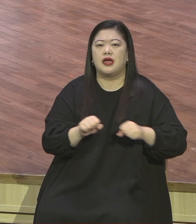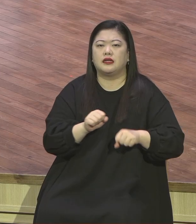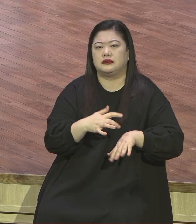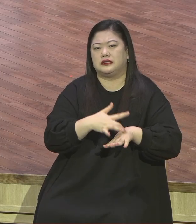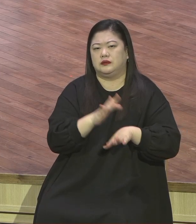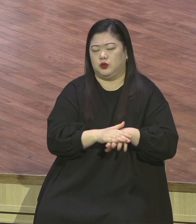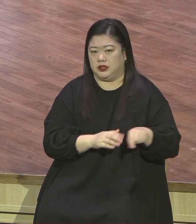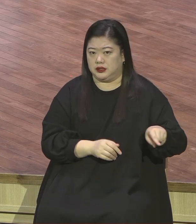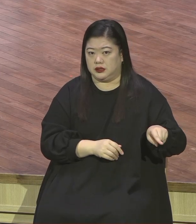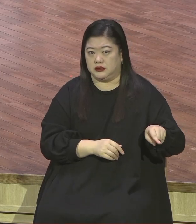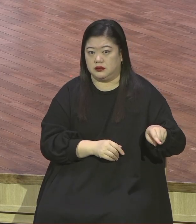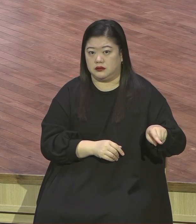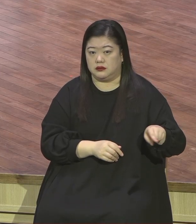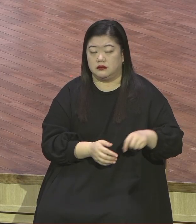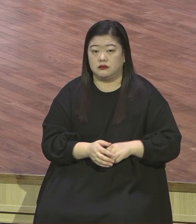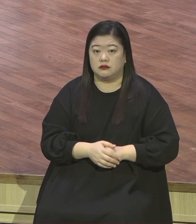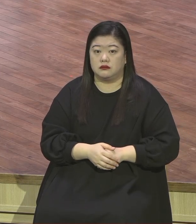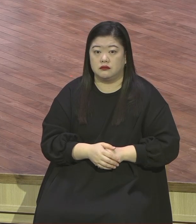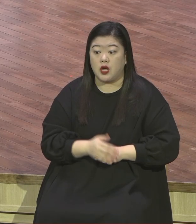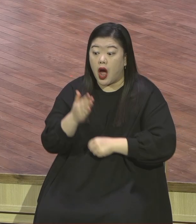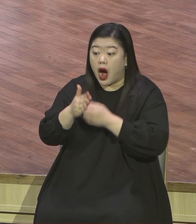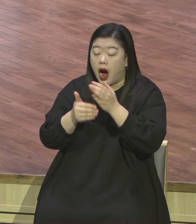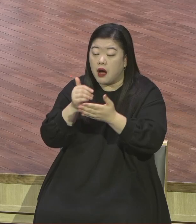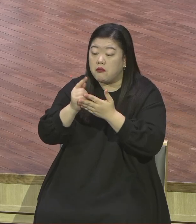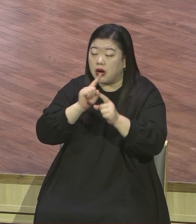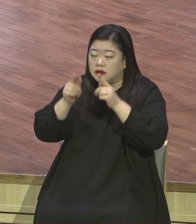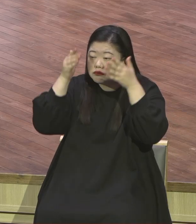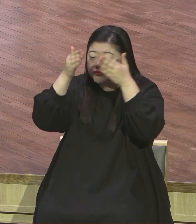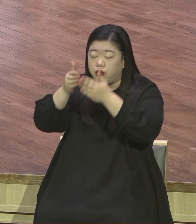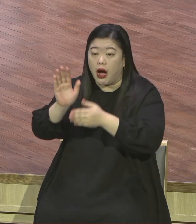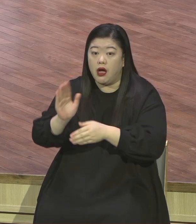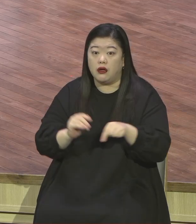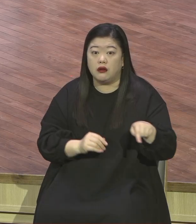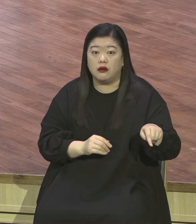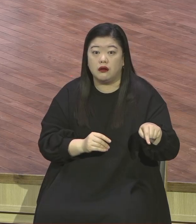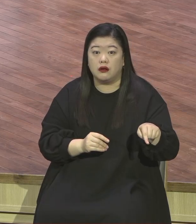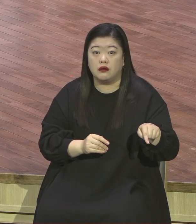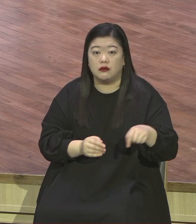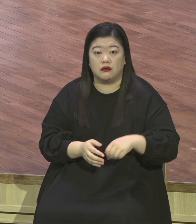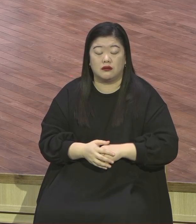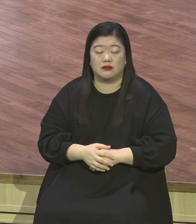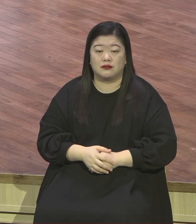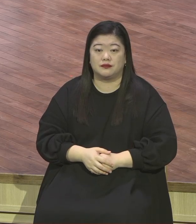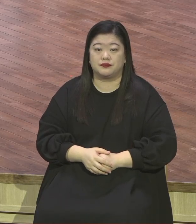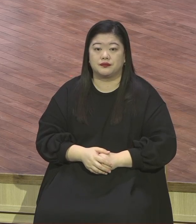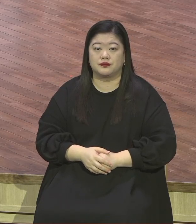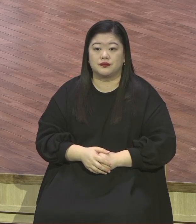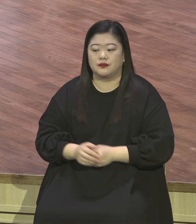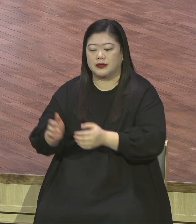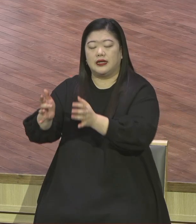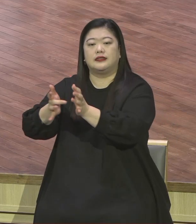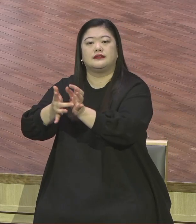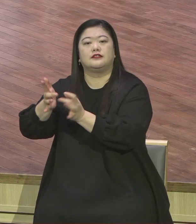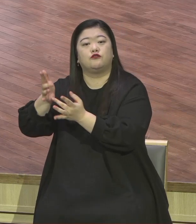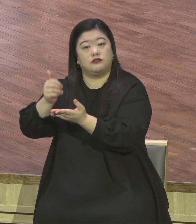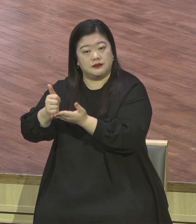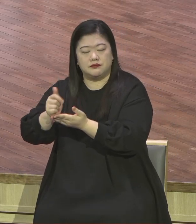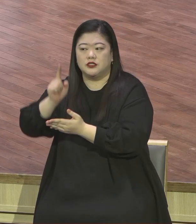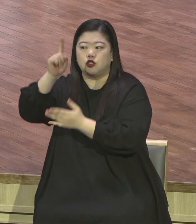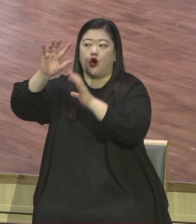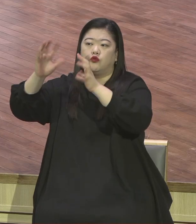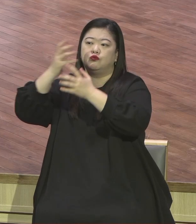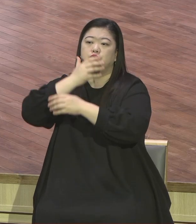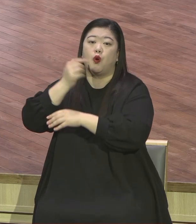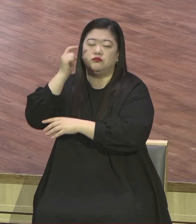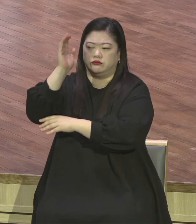여기에 오직이야 그냥. 당시 예수님께서 천국 복음을 전파하시고